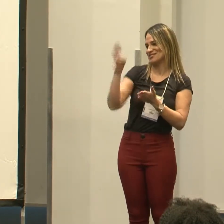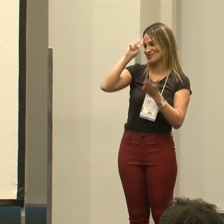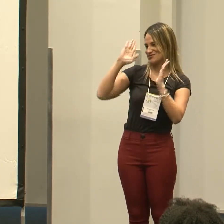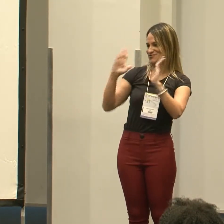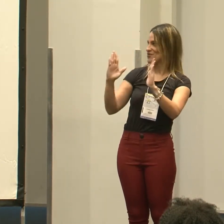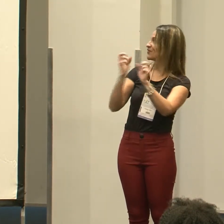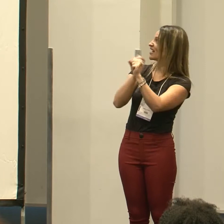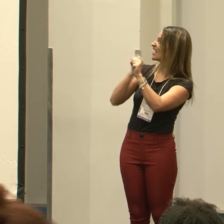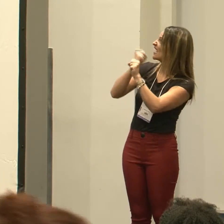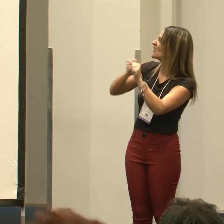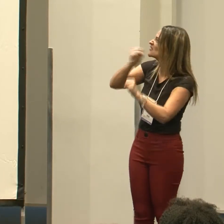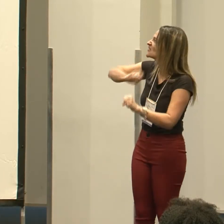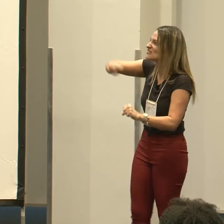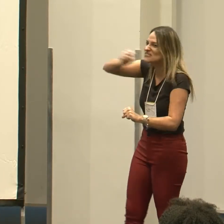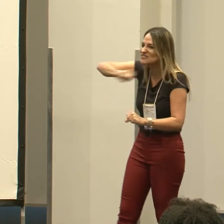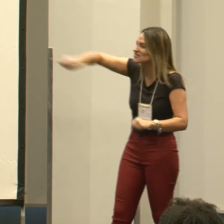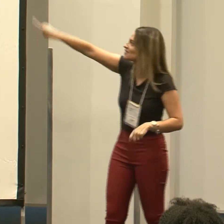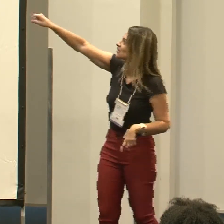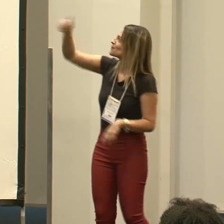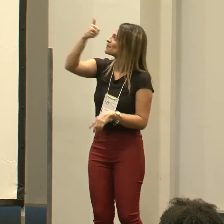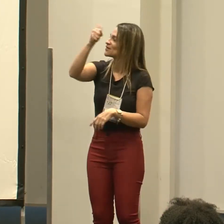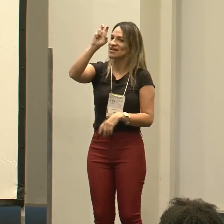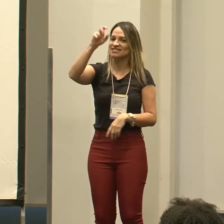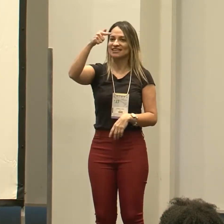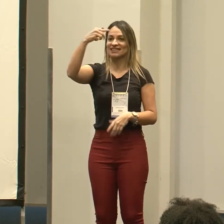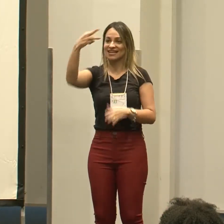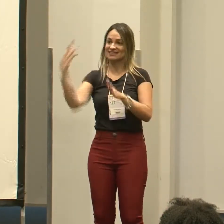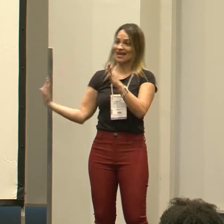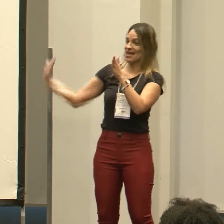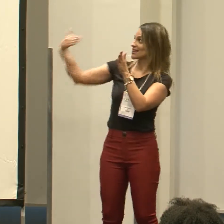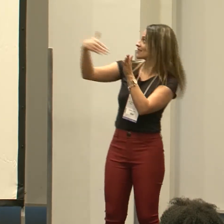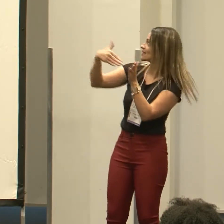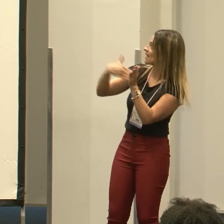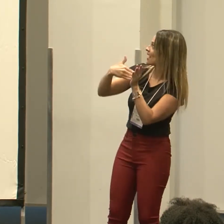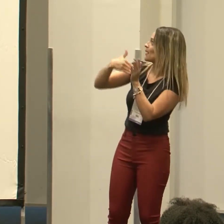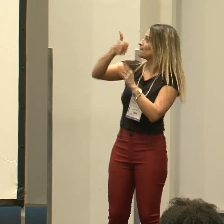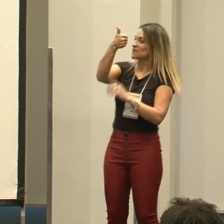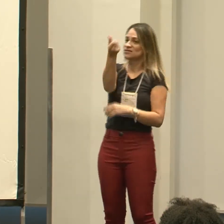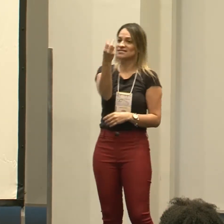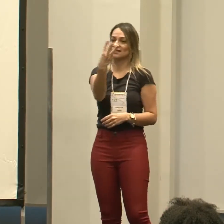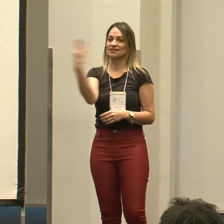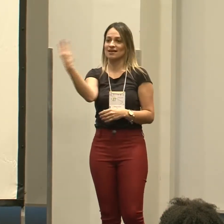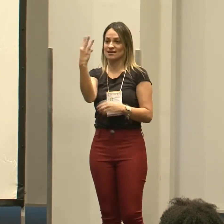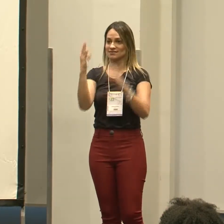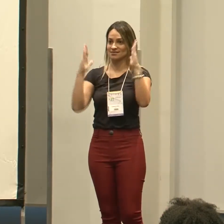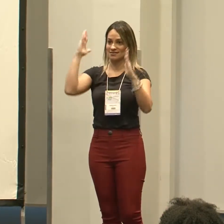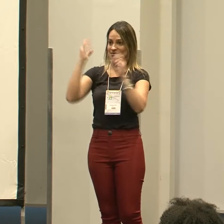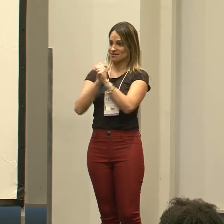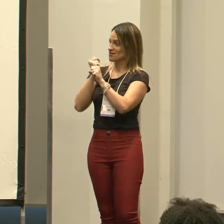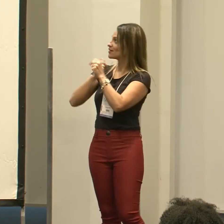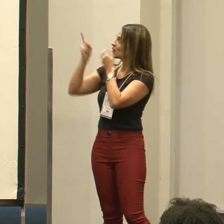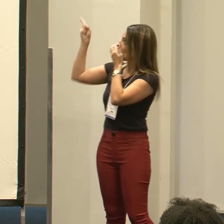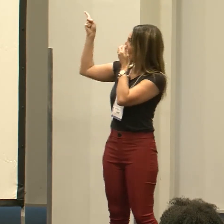elas pudessem ser instruídas na modalidade escrita da língua do espanhol. Ele é